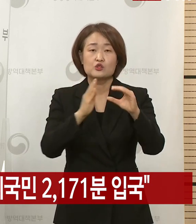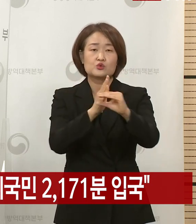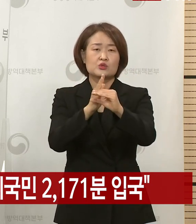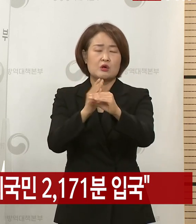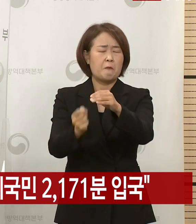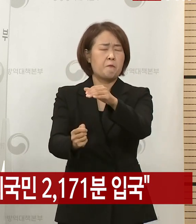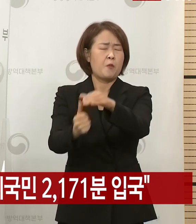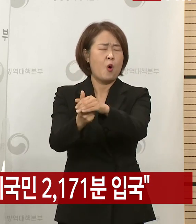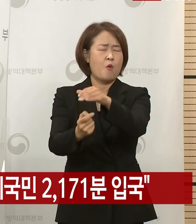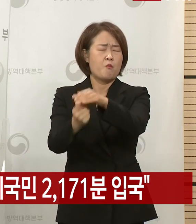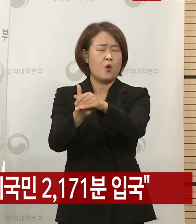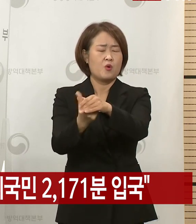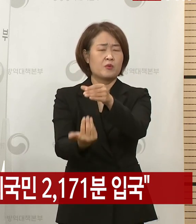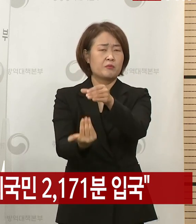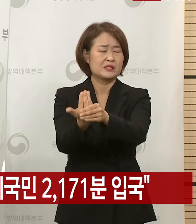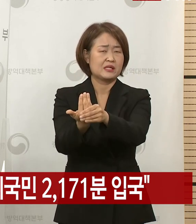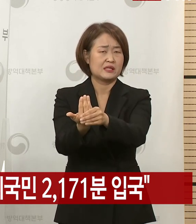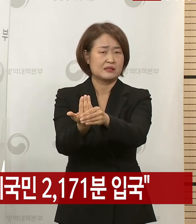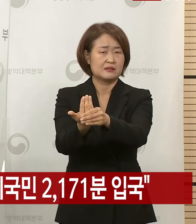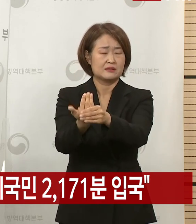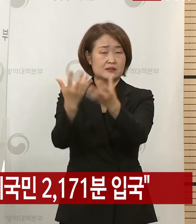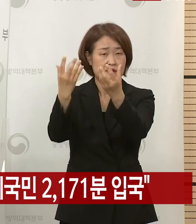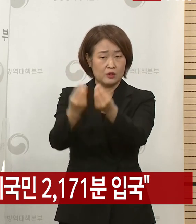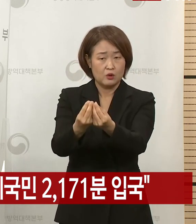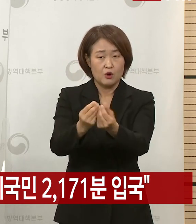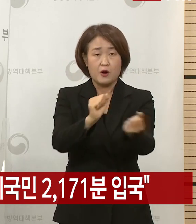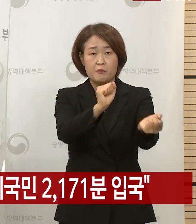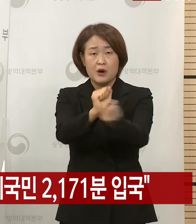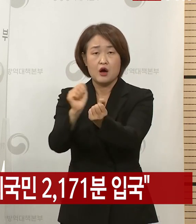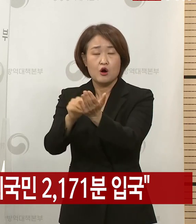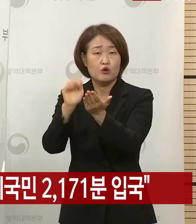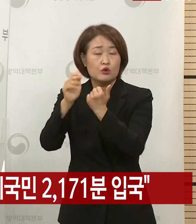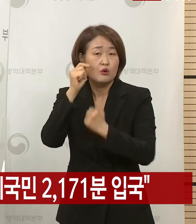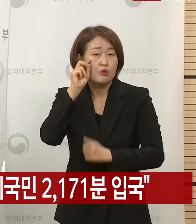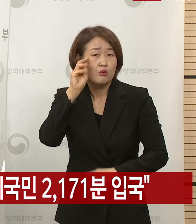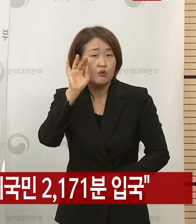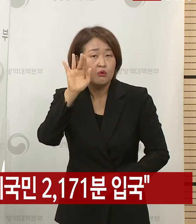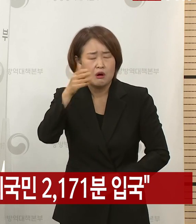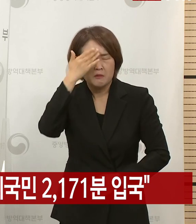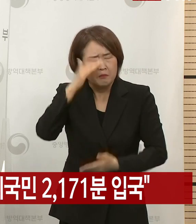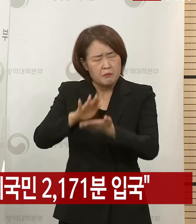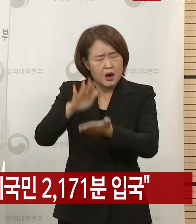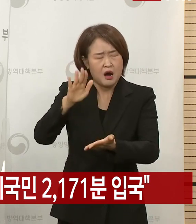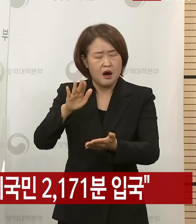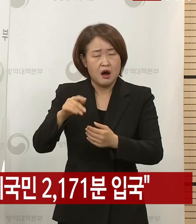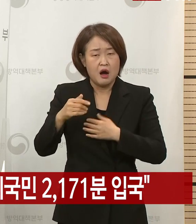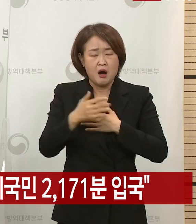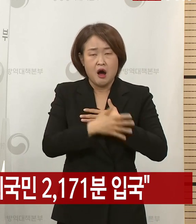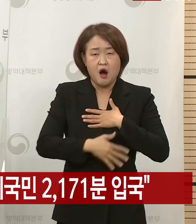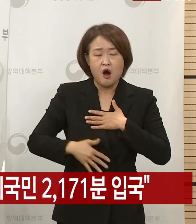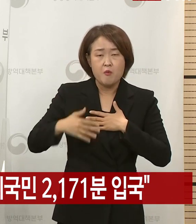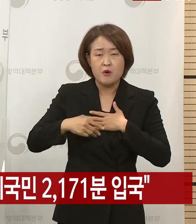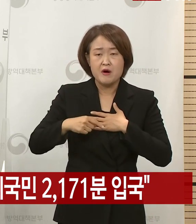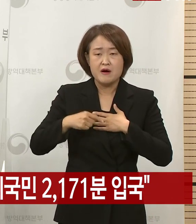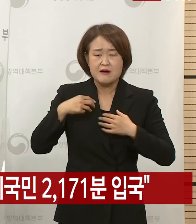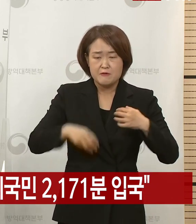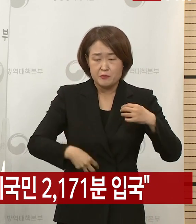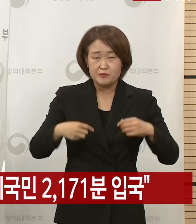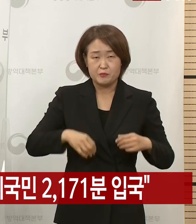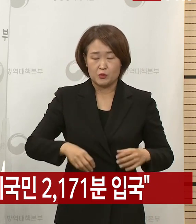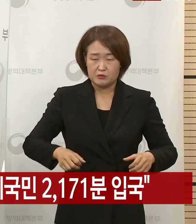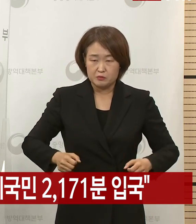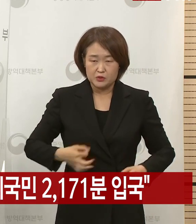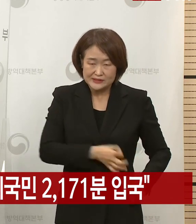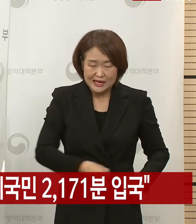특이 사례로서 코로나19 감염 후 수주 후에 발열, 발진, 다발성 장기 기능 손상